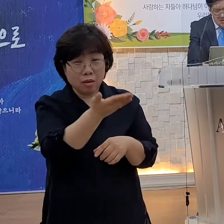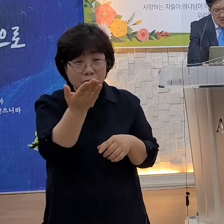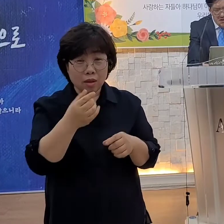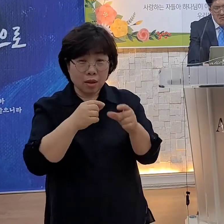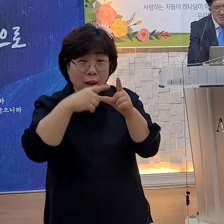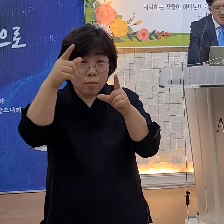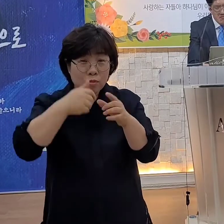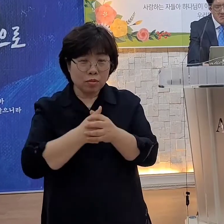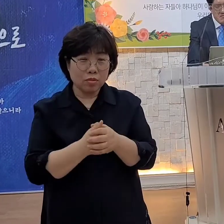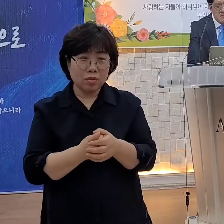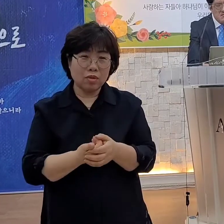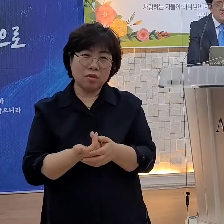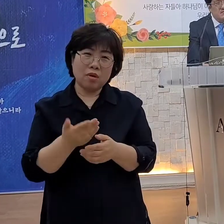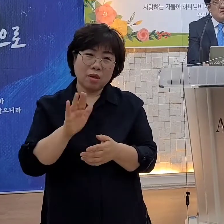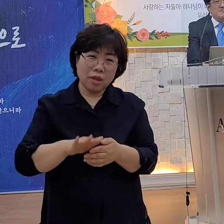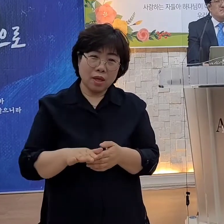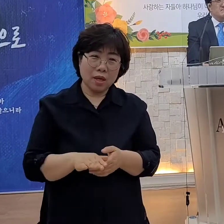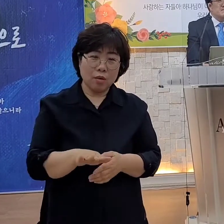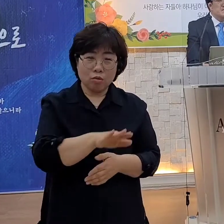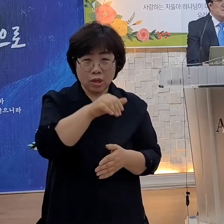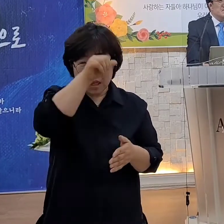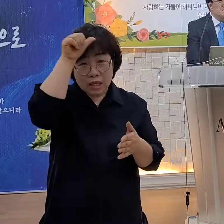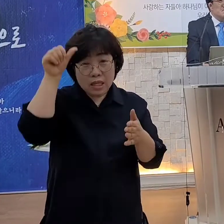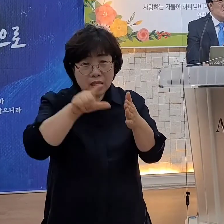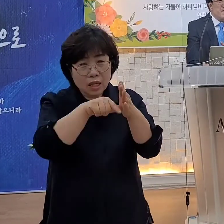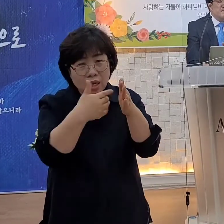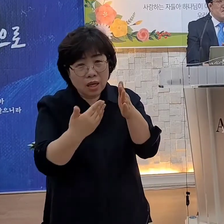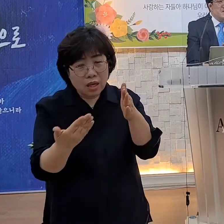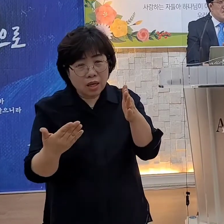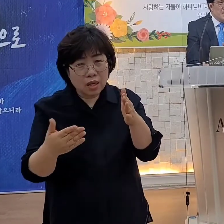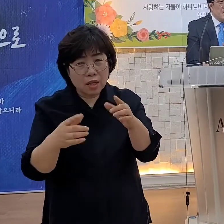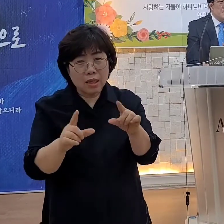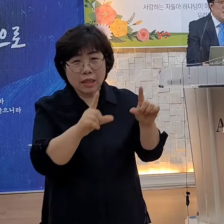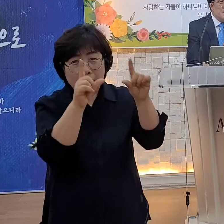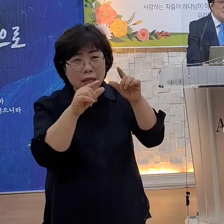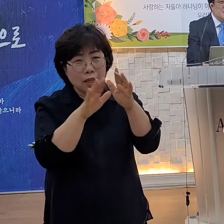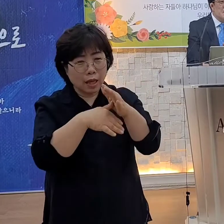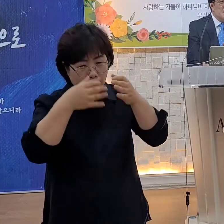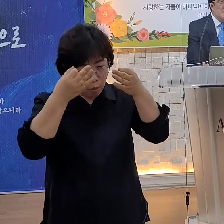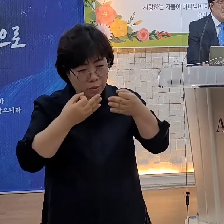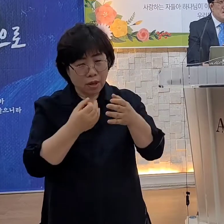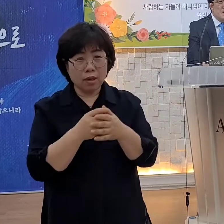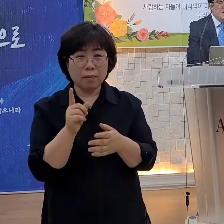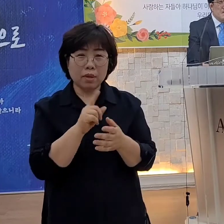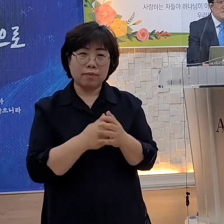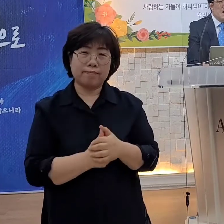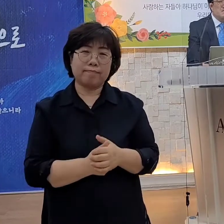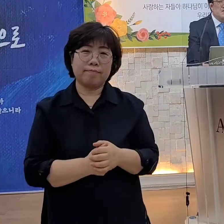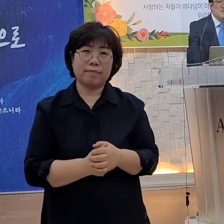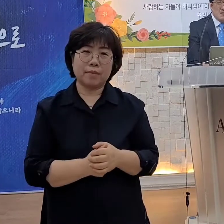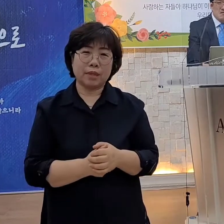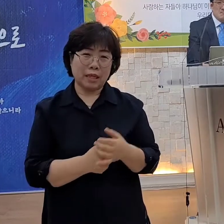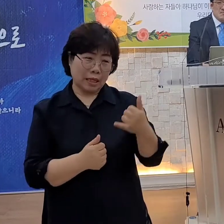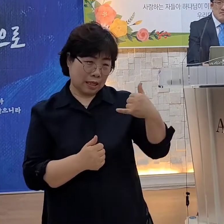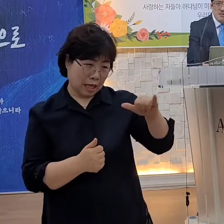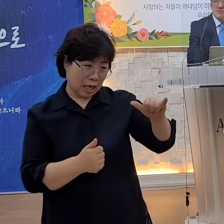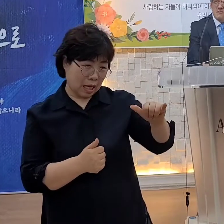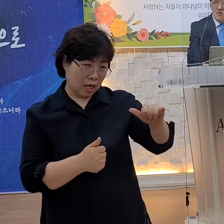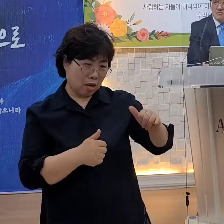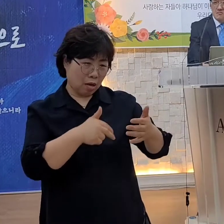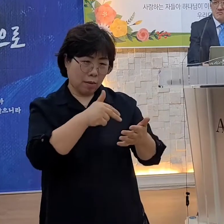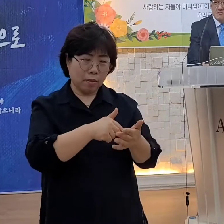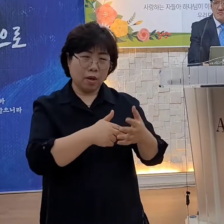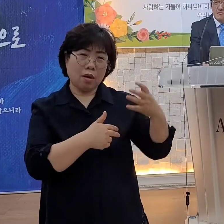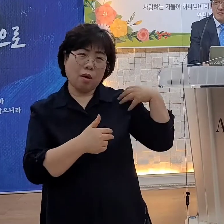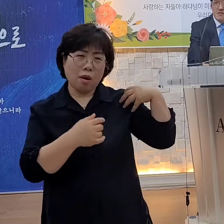우리가 인생을 살아보면 참, 저도 이제 반평생이 다 돼가지만, 자녀의 역할도 참